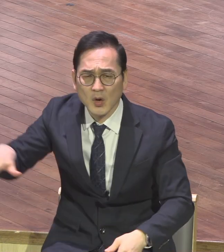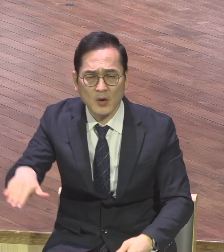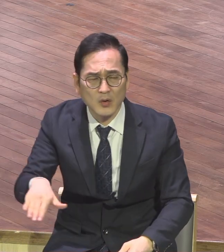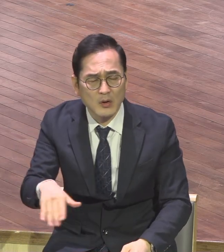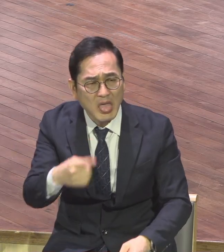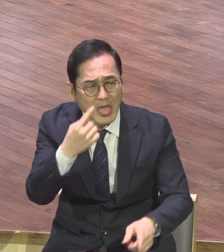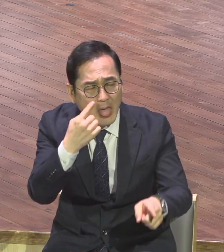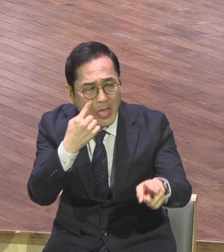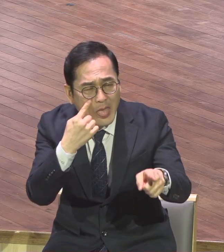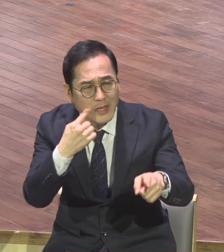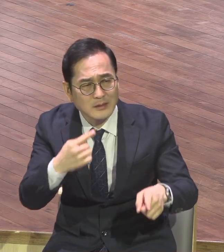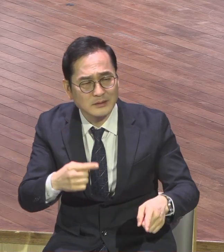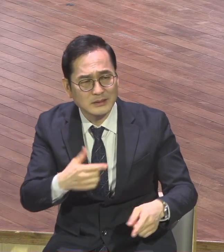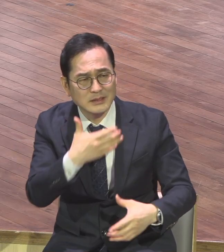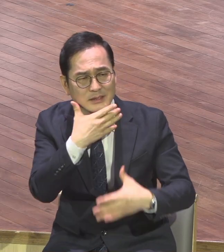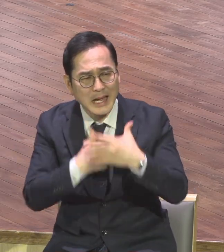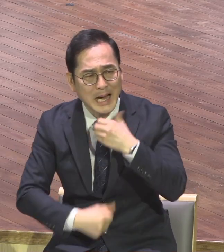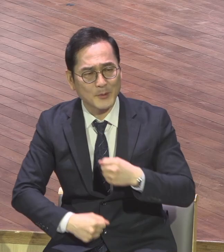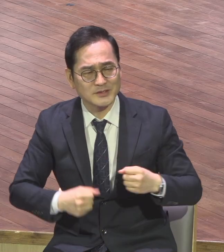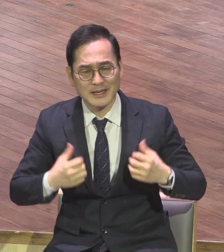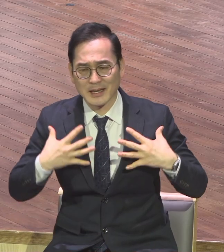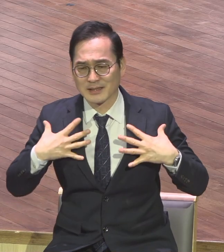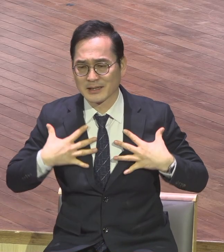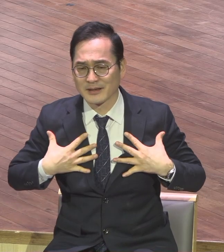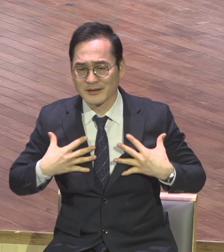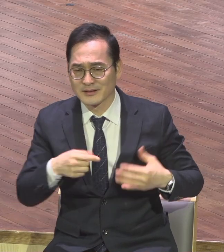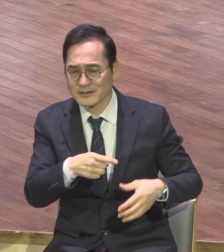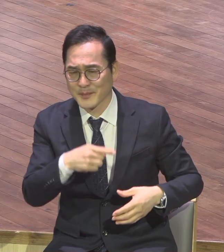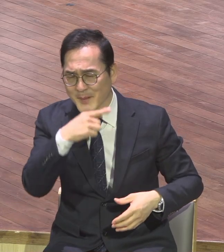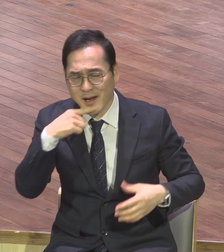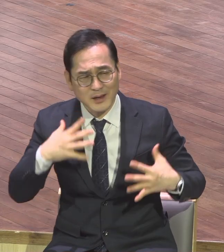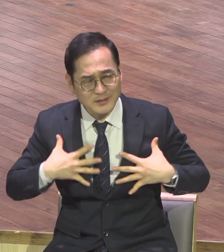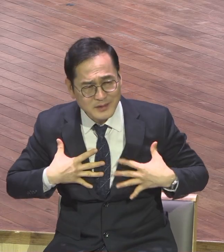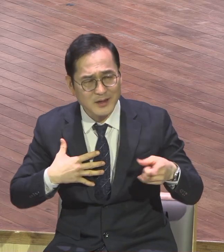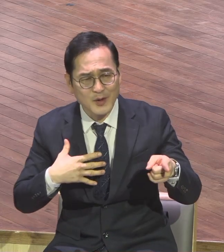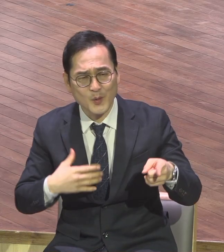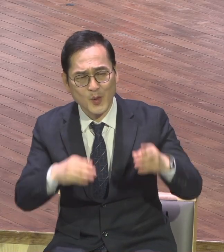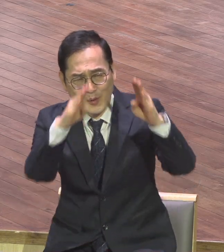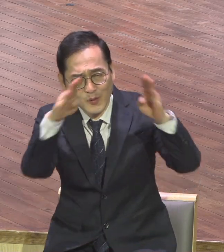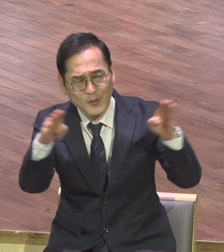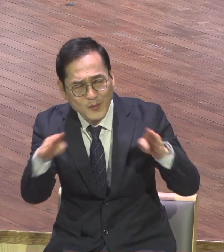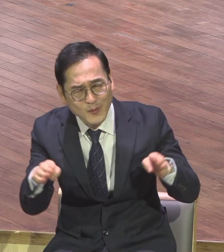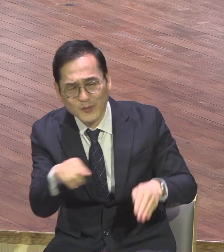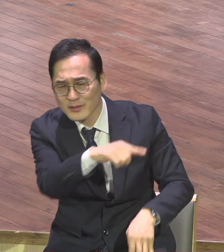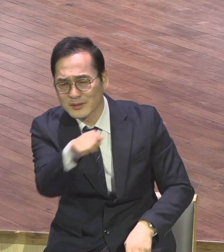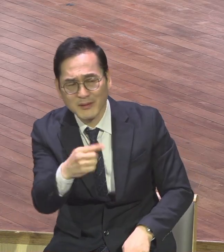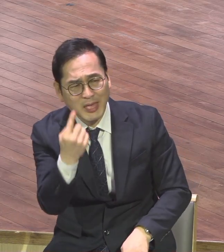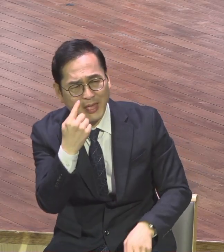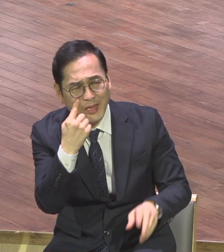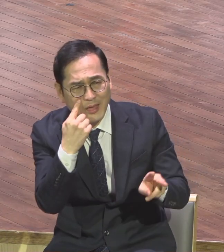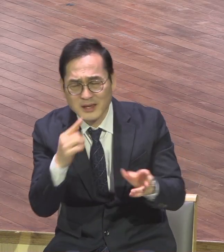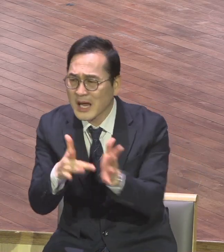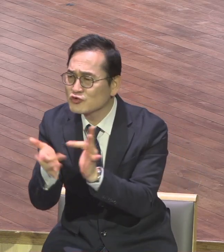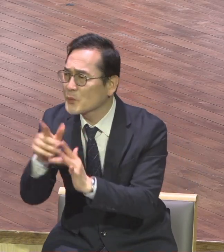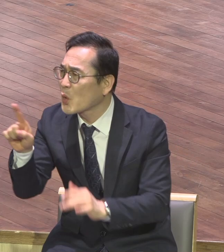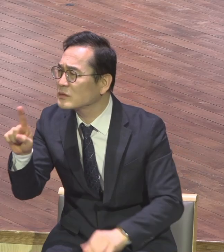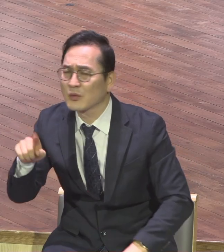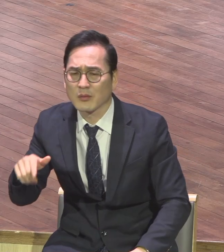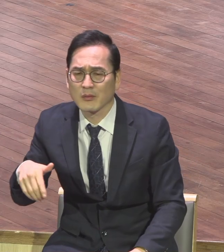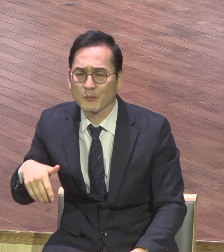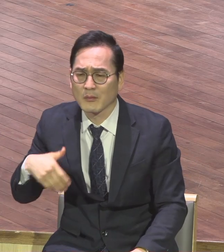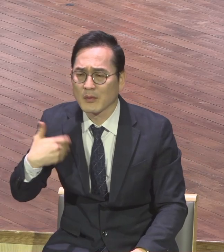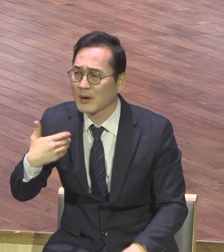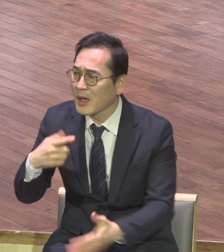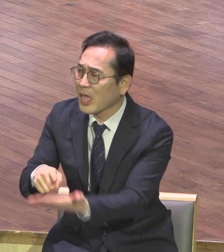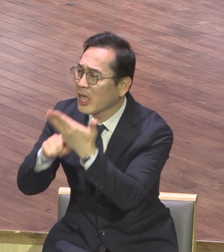엉뚱하게 온 모든 방송들이, 모든 뉴스가 다 산타크로스, 이렇게